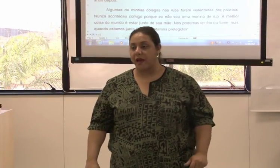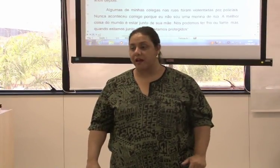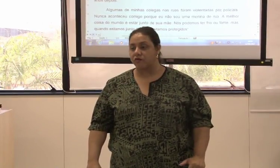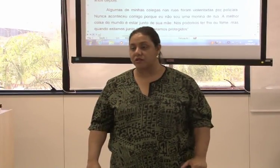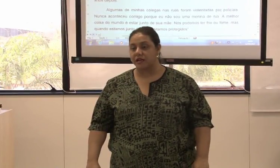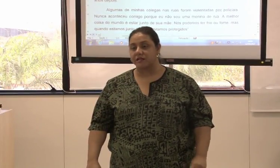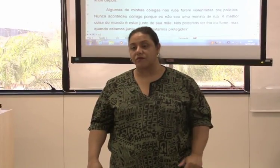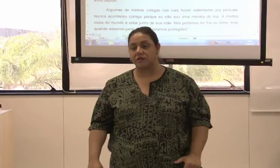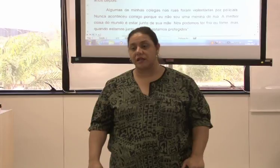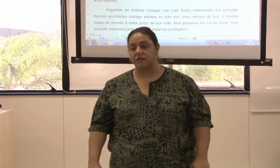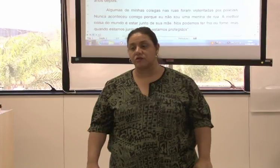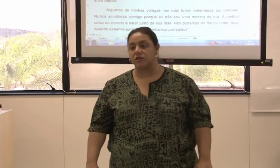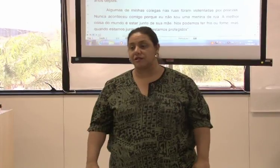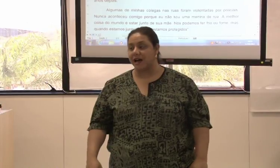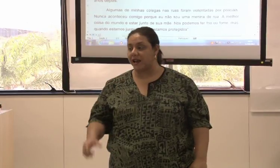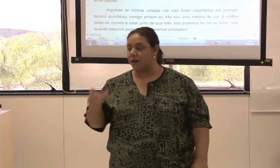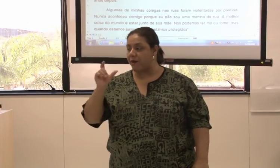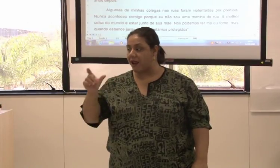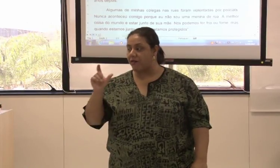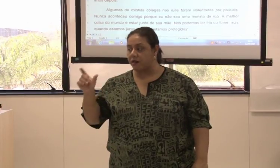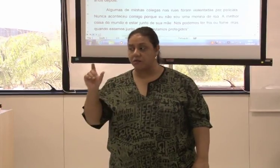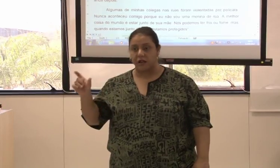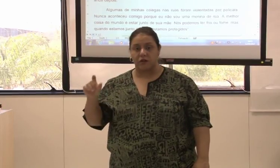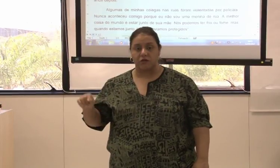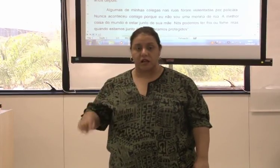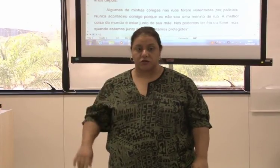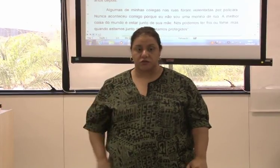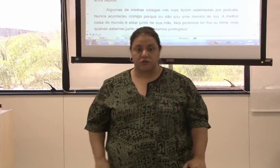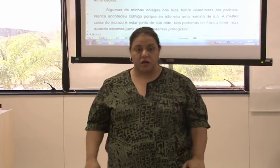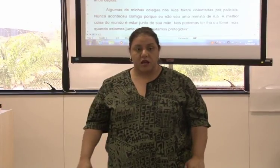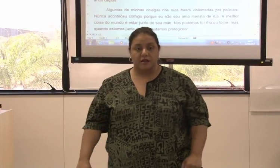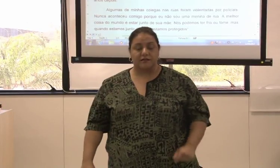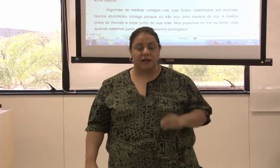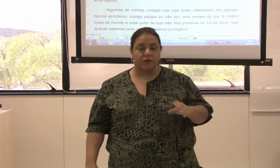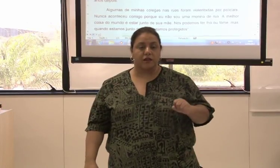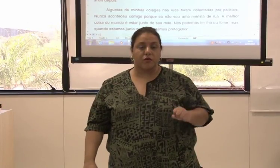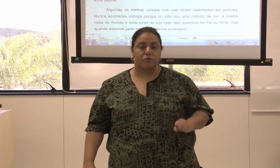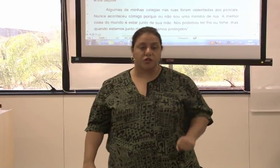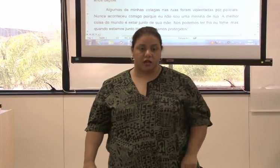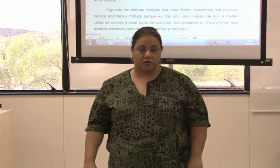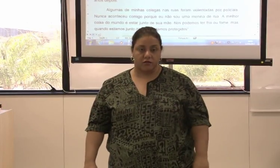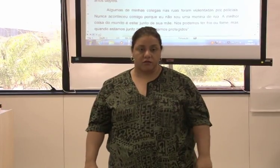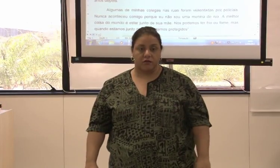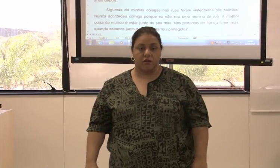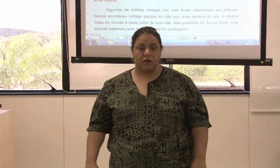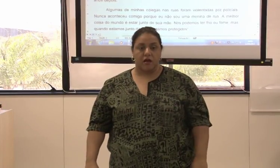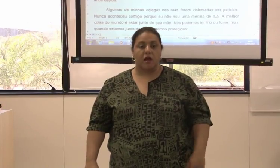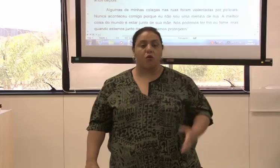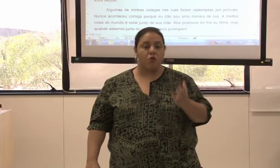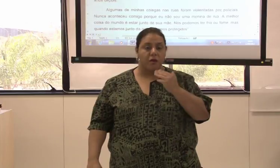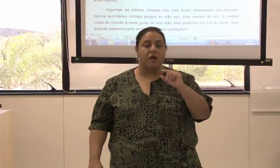em vocês, é vocês utilizarem a palavra e não terem o deítico. Sempre tem que ter o objeto. Eu comi o